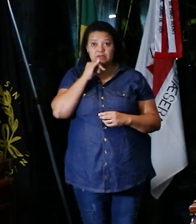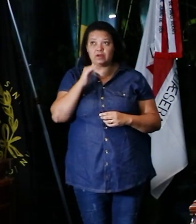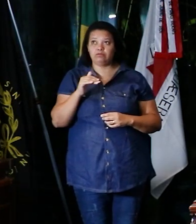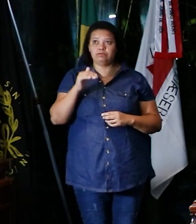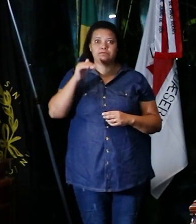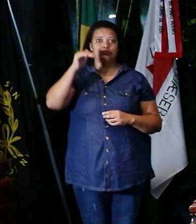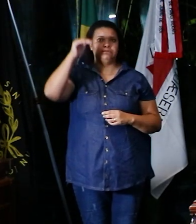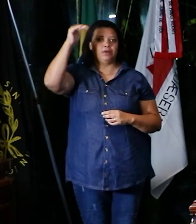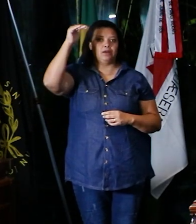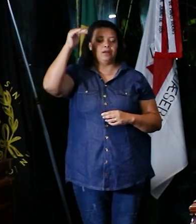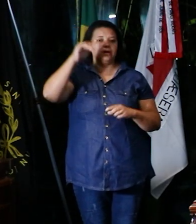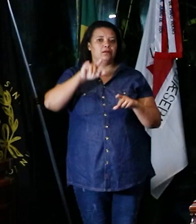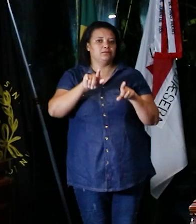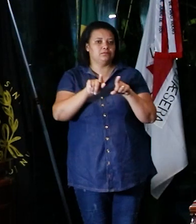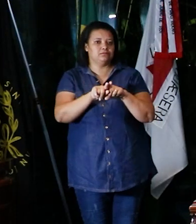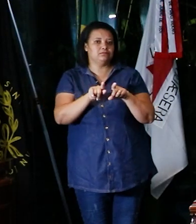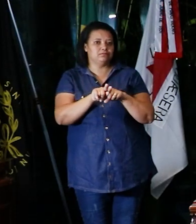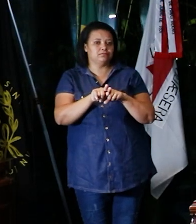era infantil também.